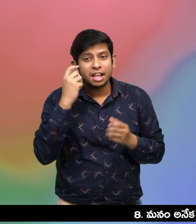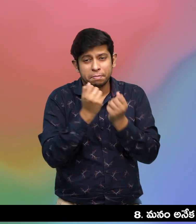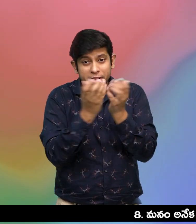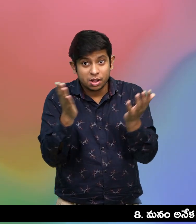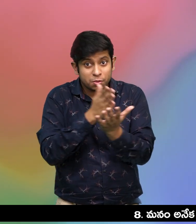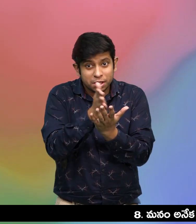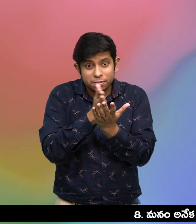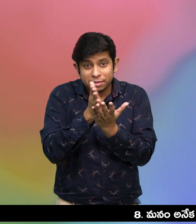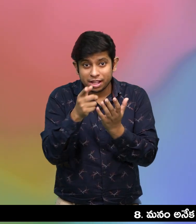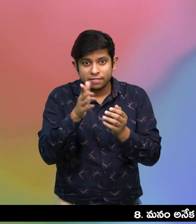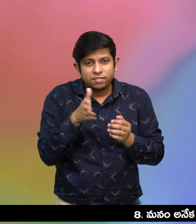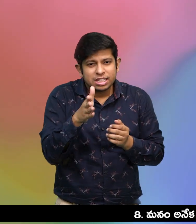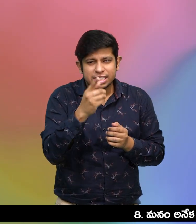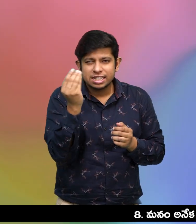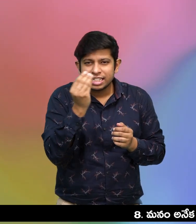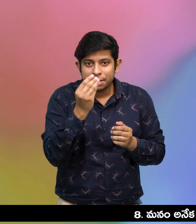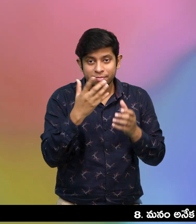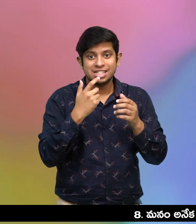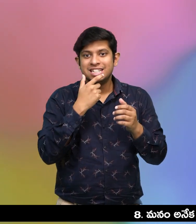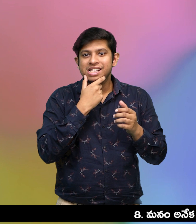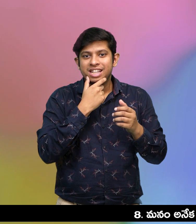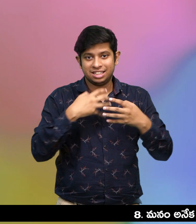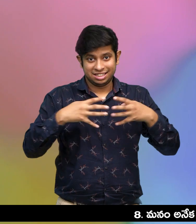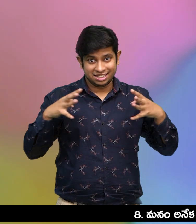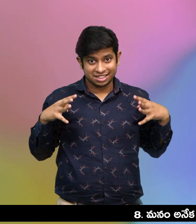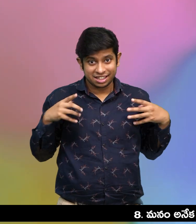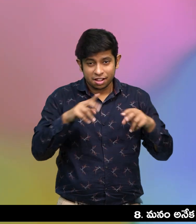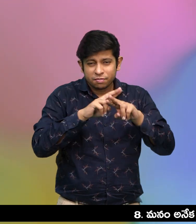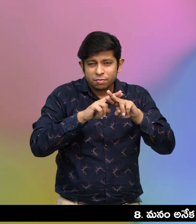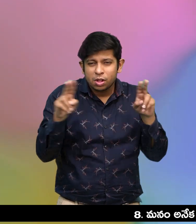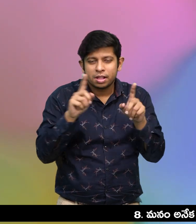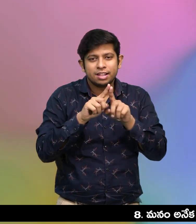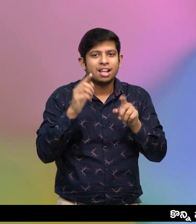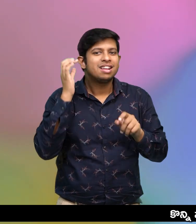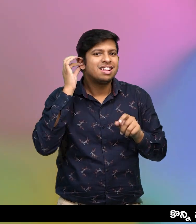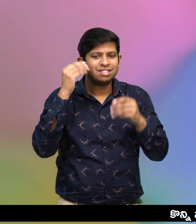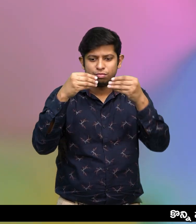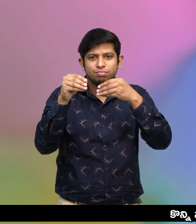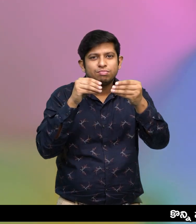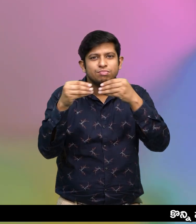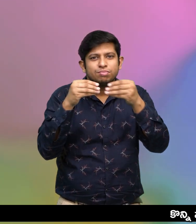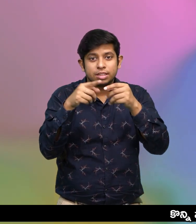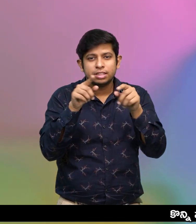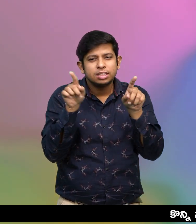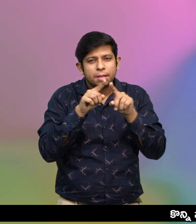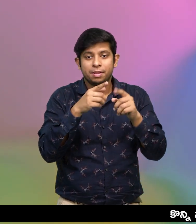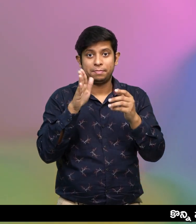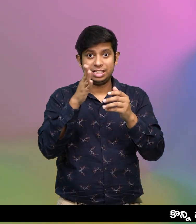8. మనం అనేక రకాల చేపల గురించి ఆలోచించవచ్చు. కొన్ని పూర్తిగా మృదులాస్థితో